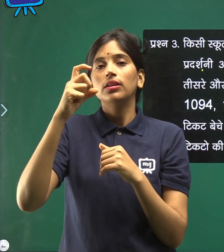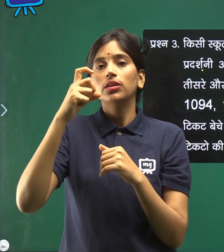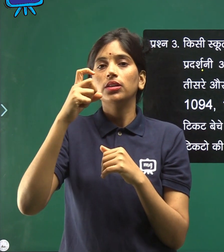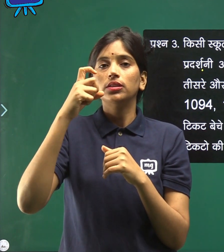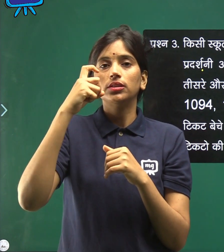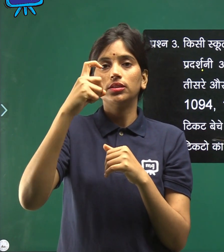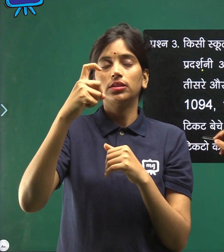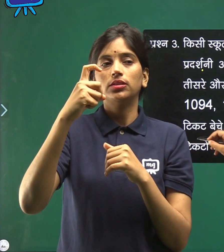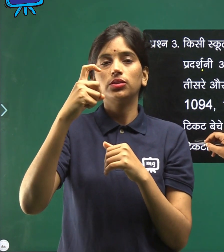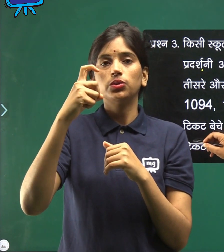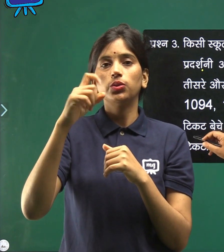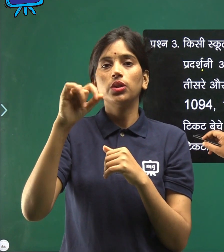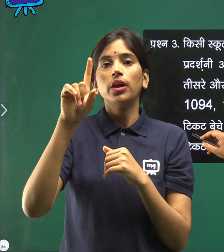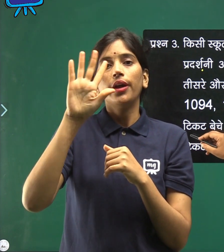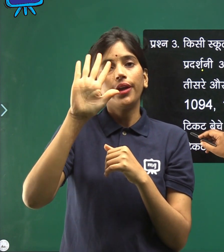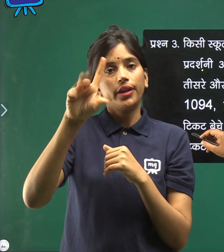2,751